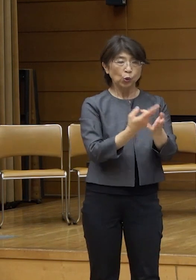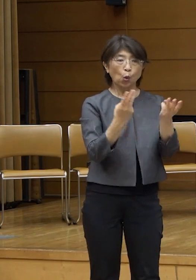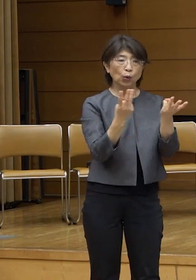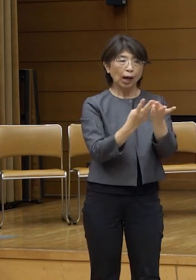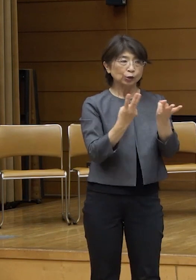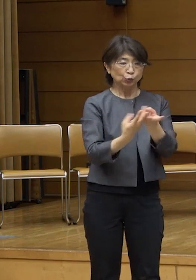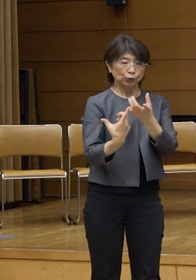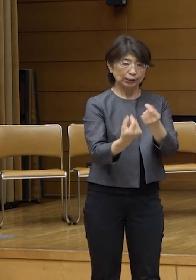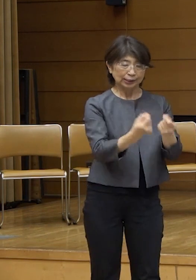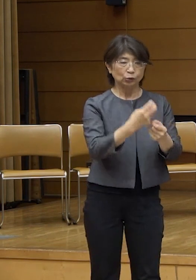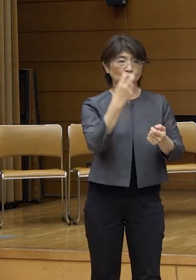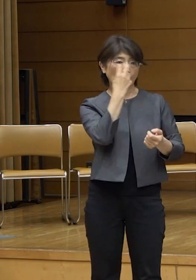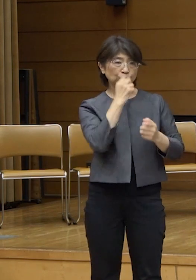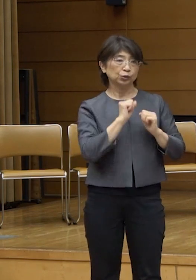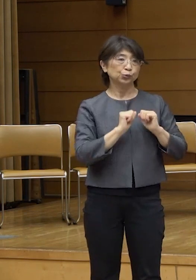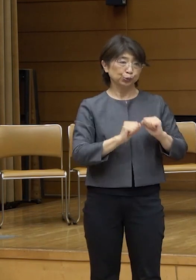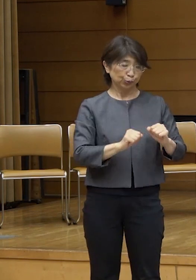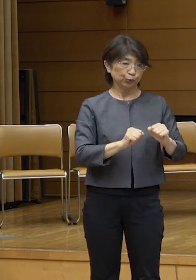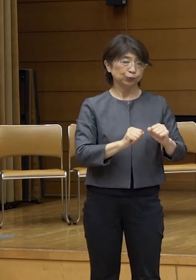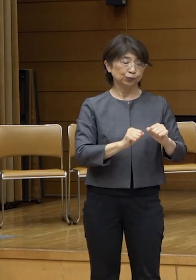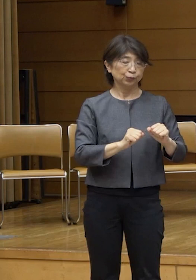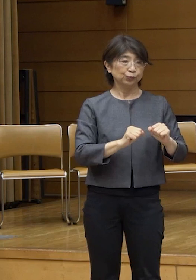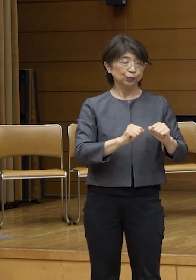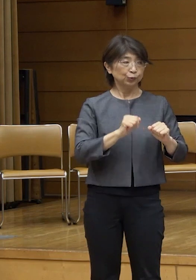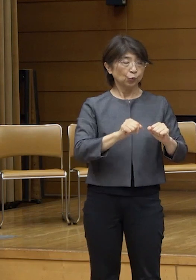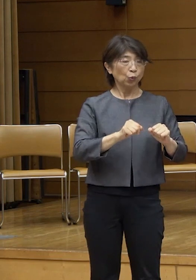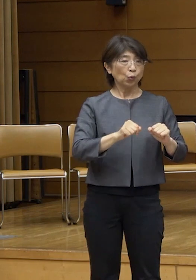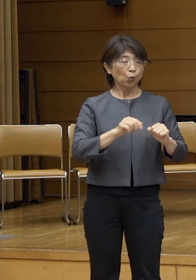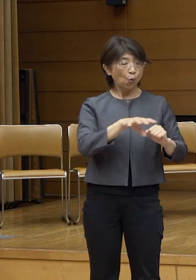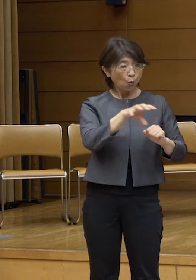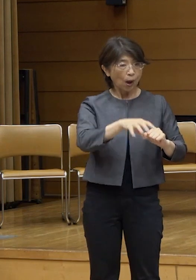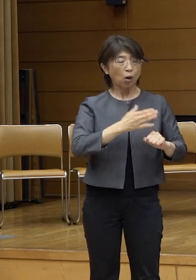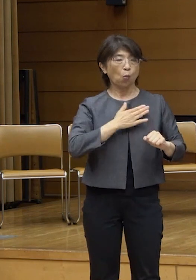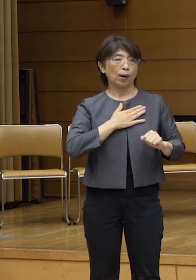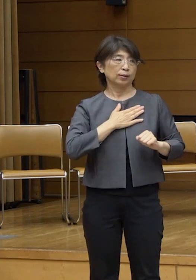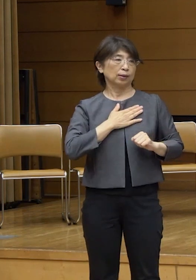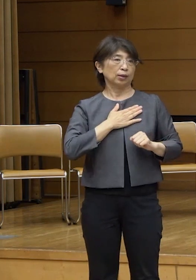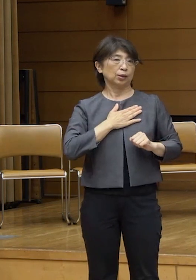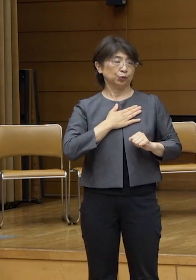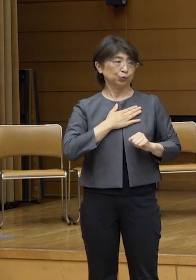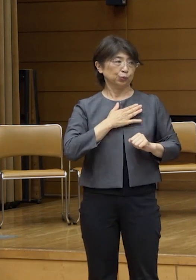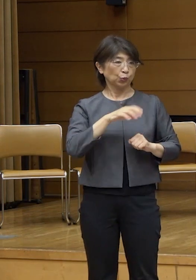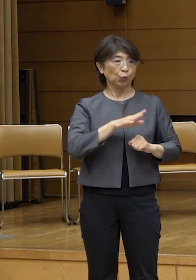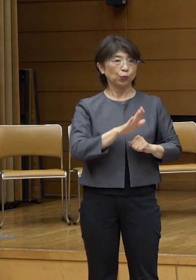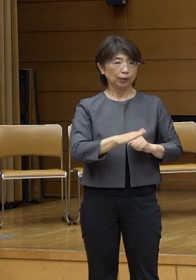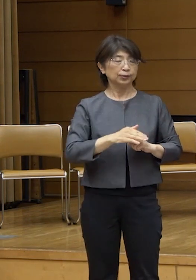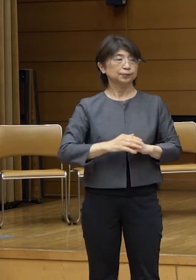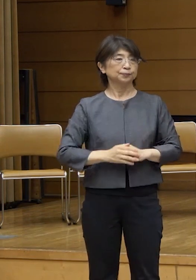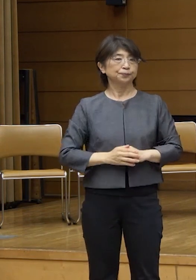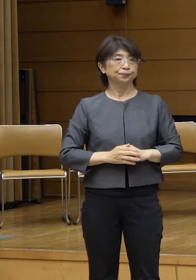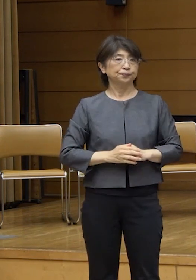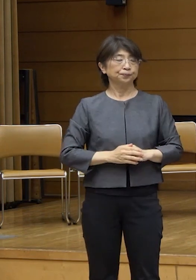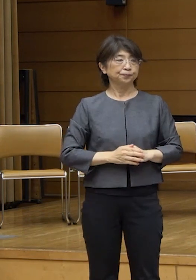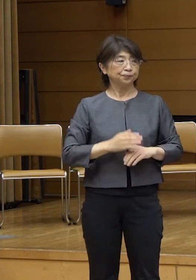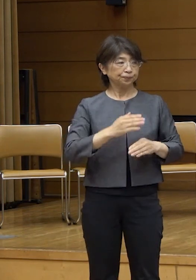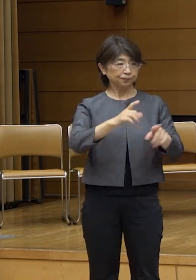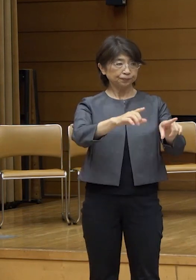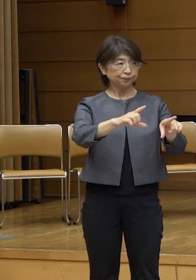つまり上積みされているんですね。というのは、そこだけは分かっているということになります。 分かりました。ありがとうございます。